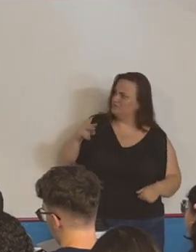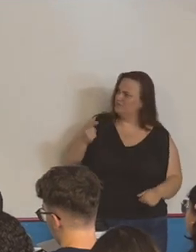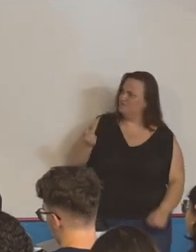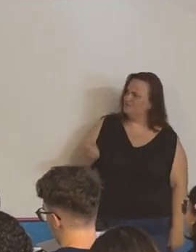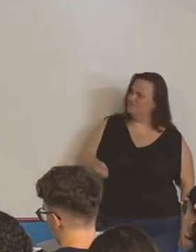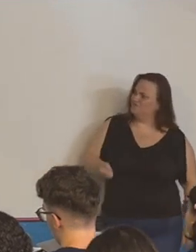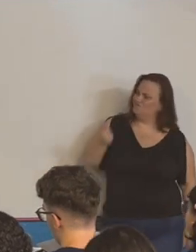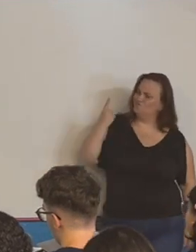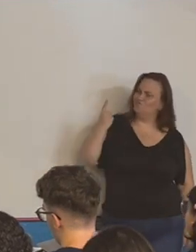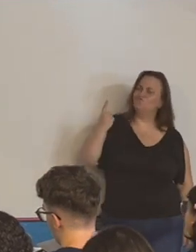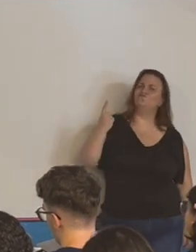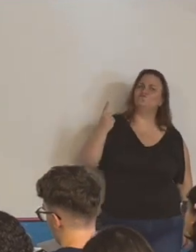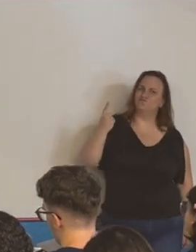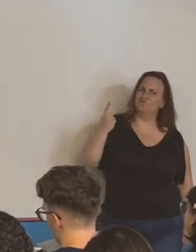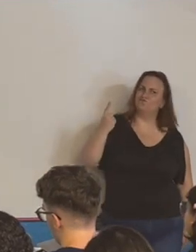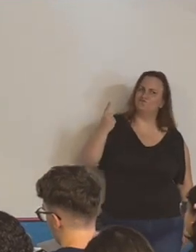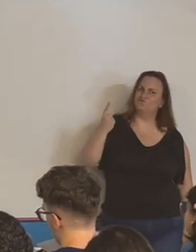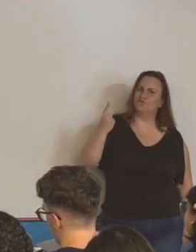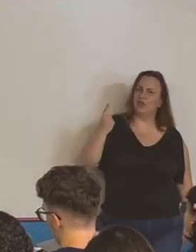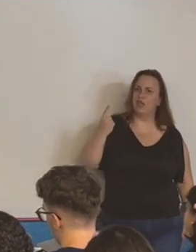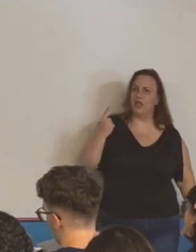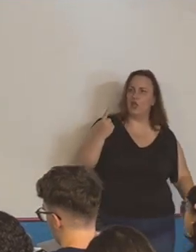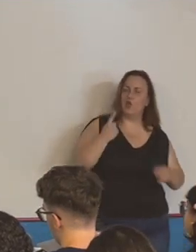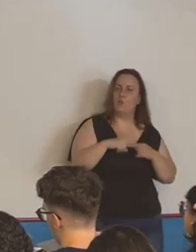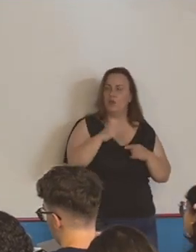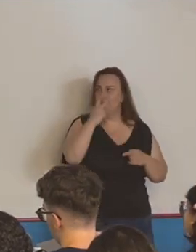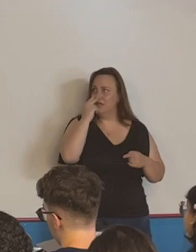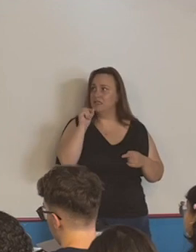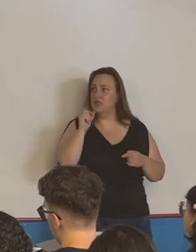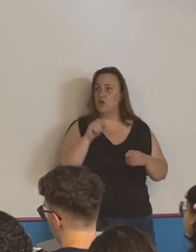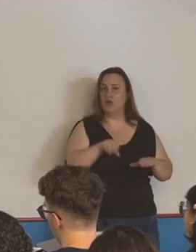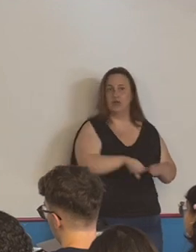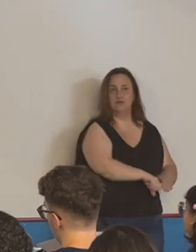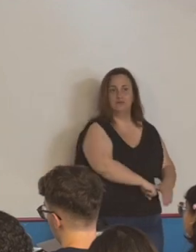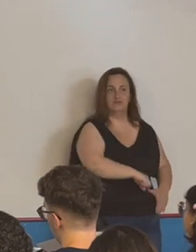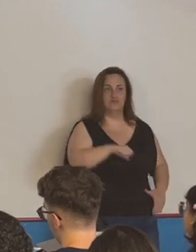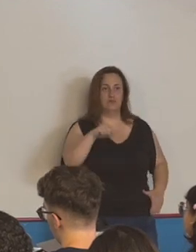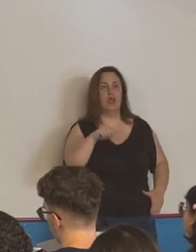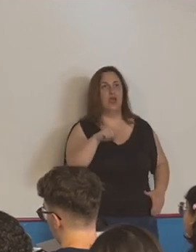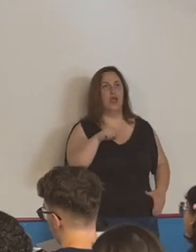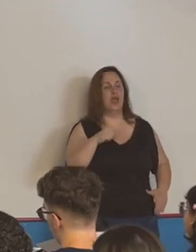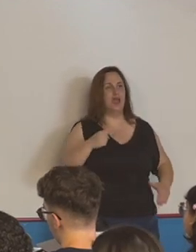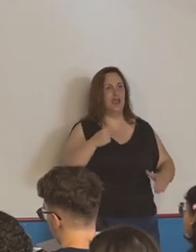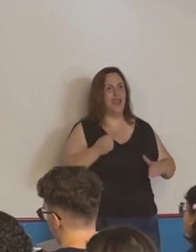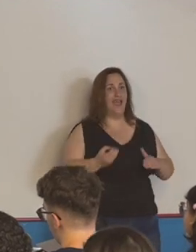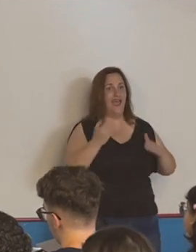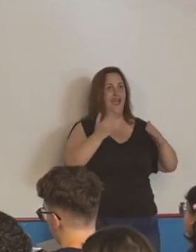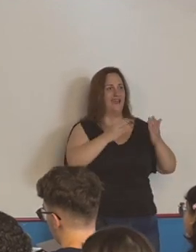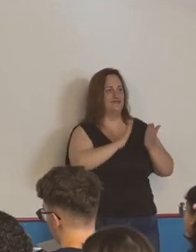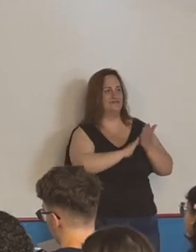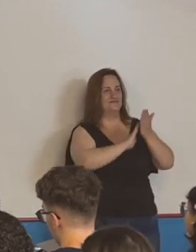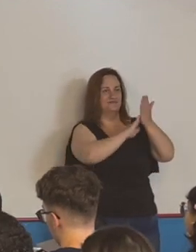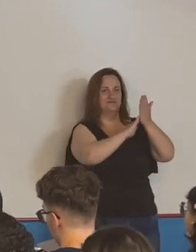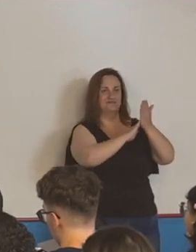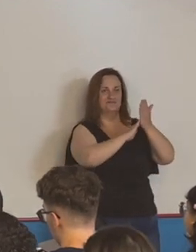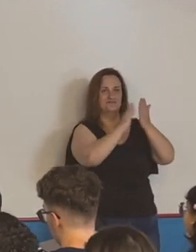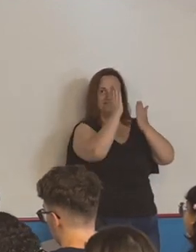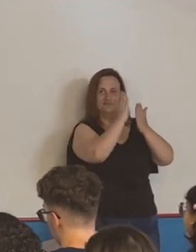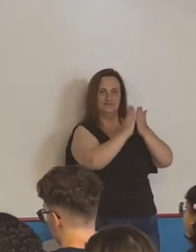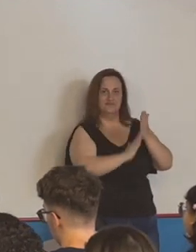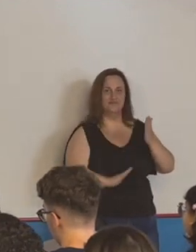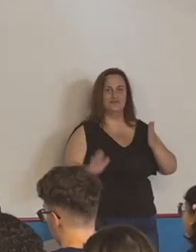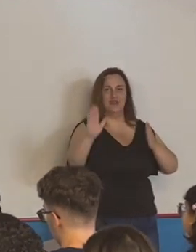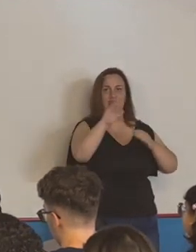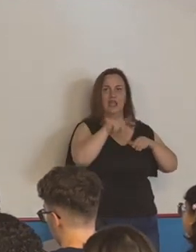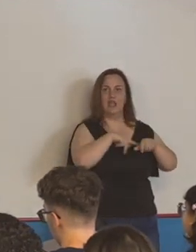Brasil, a República, queria comemorar a fundação de um país mestiço. E o Brasil, e o Debré fez